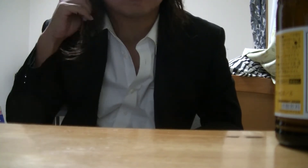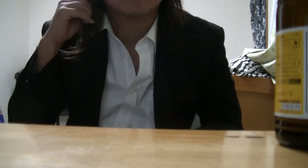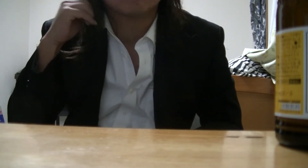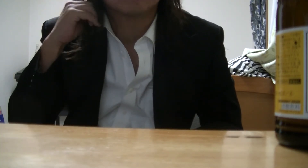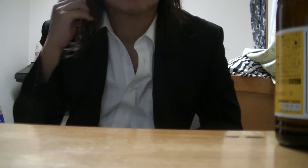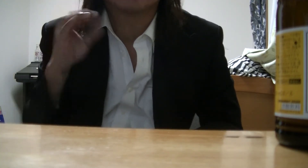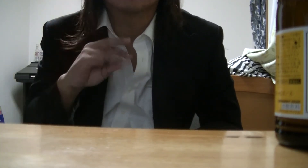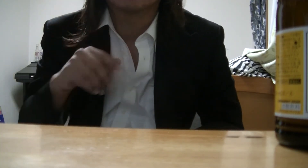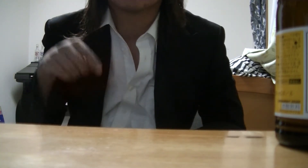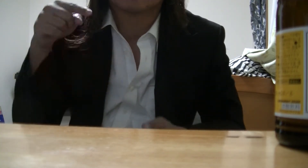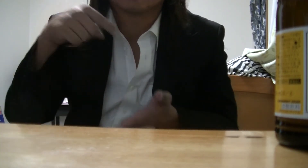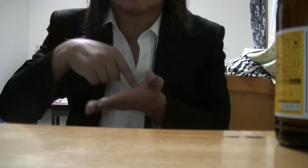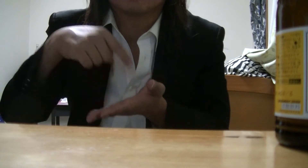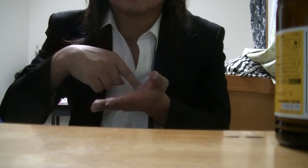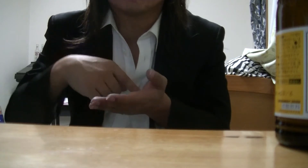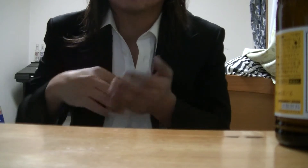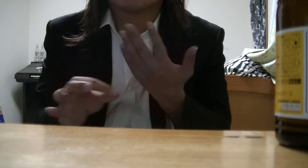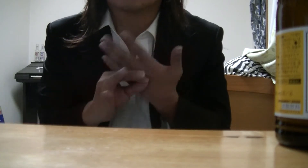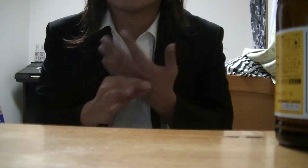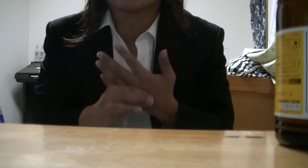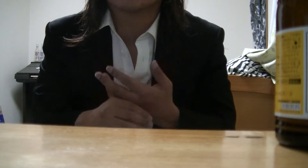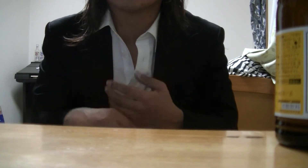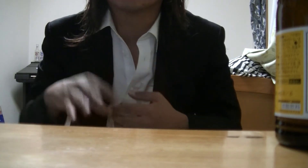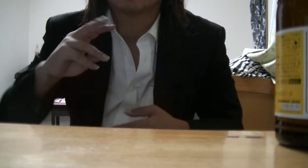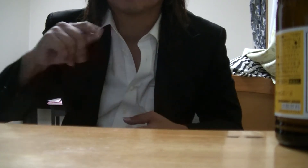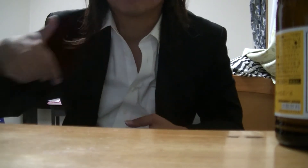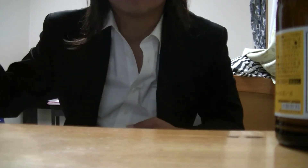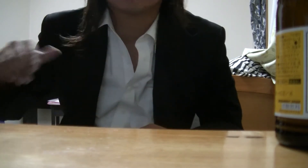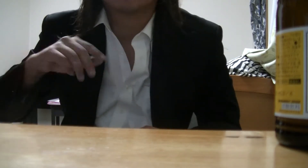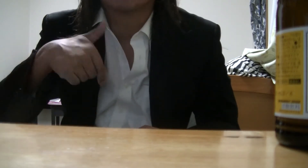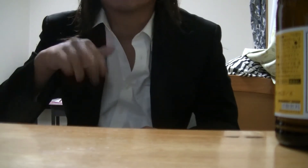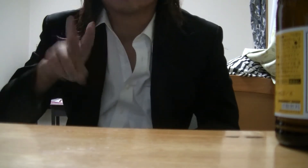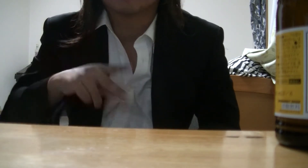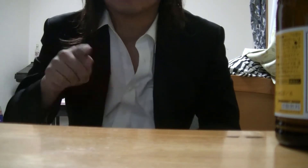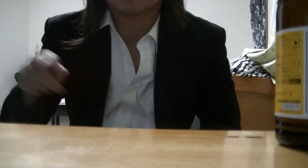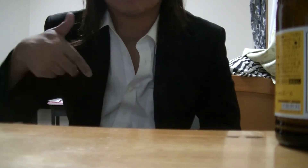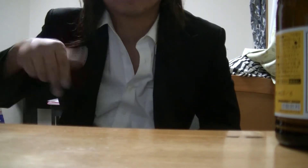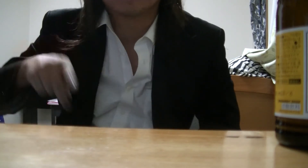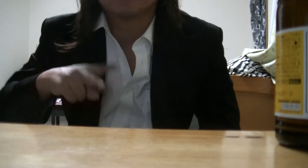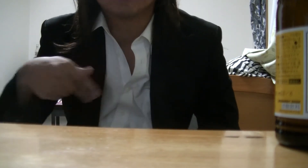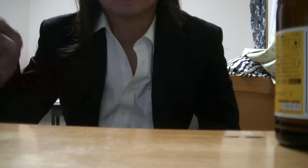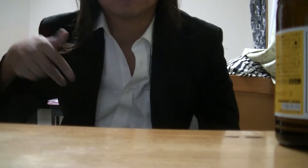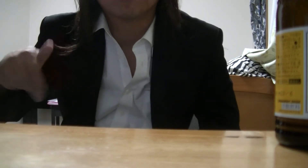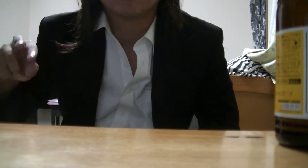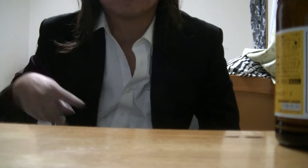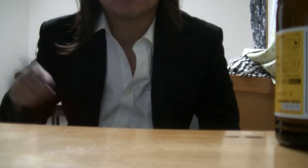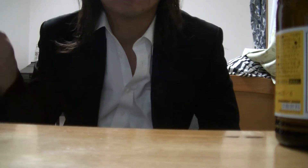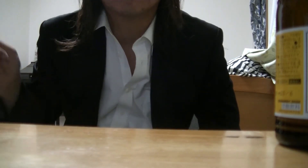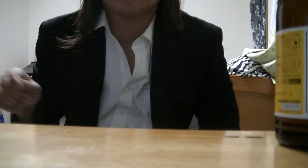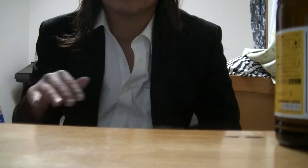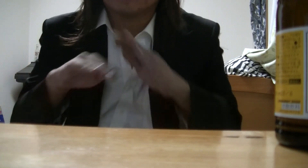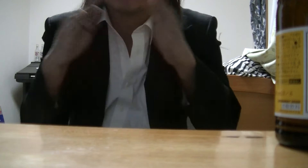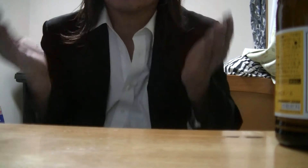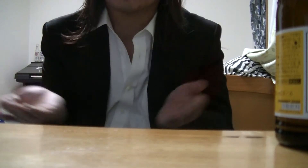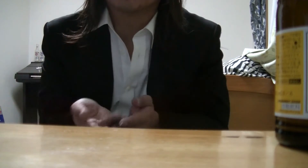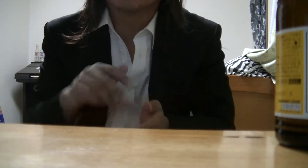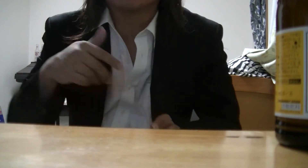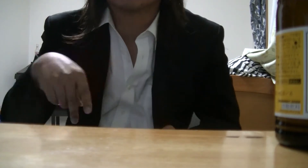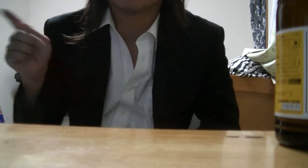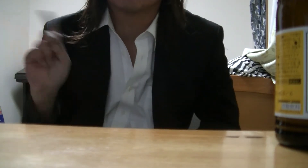名前をクリックしたとします。そしたら西田不倫、西田不倫、西田不倫、西田不倫って1ページ目から3ページまで全部不倫って書いてあったら、西田さんは不倫する人